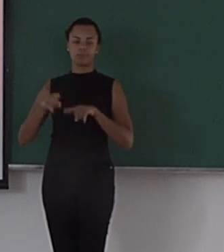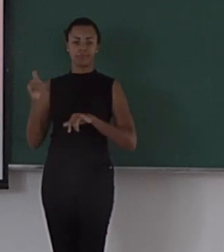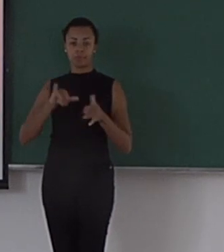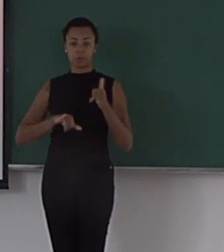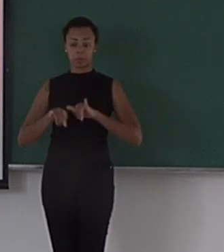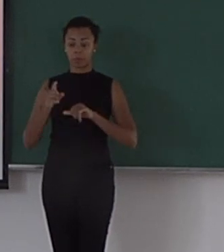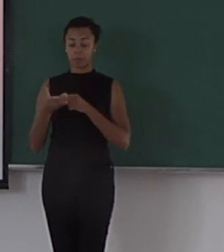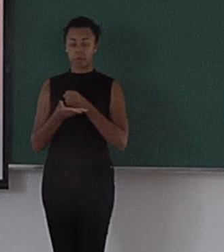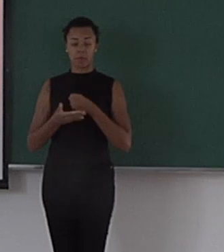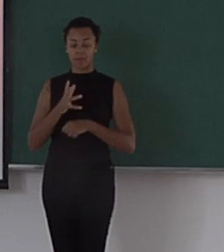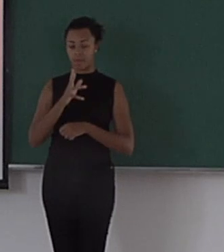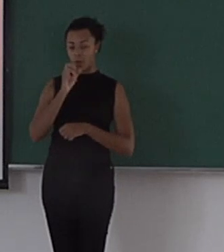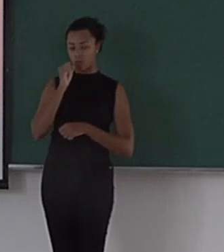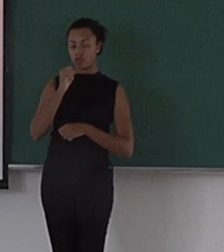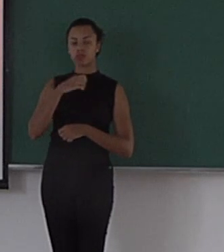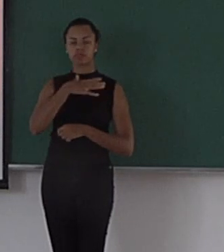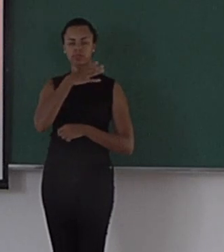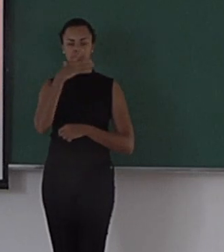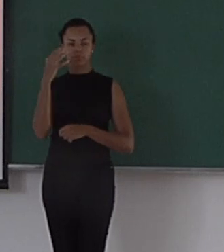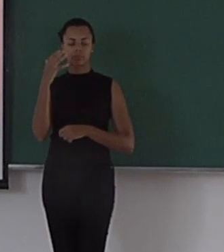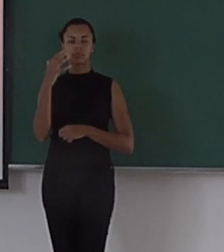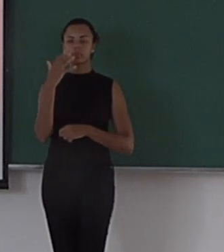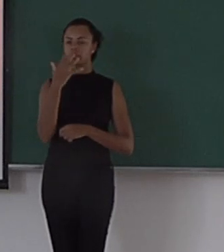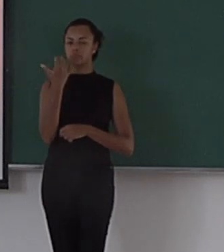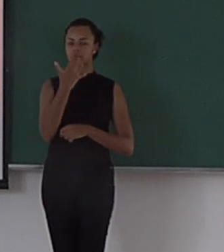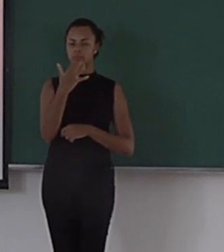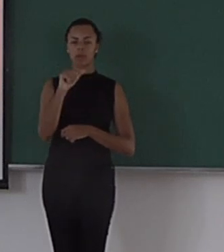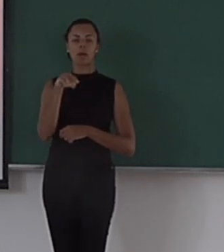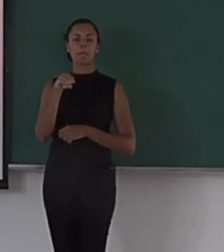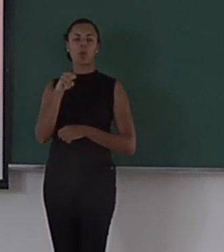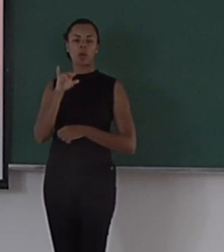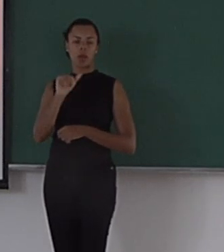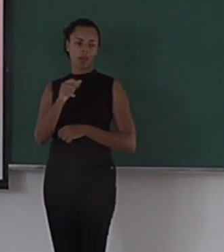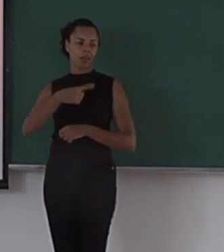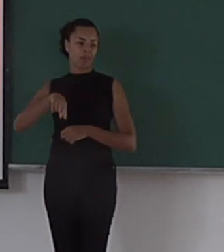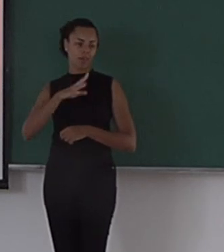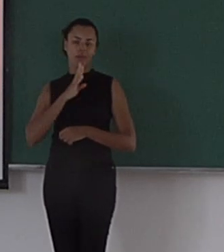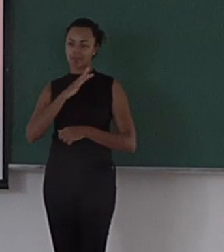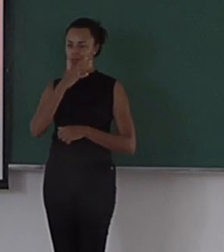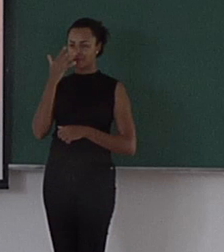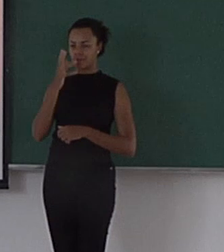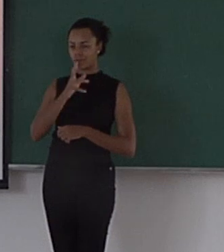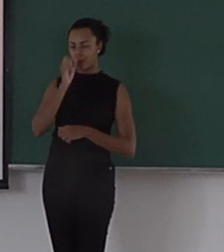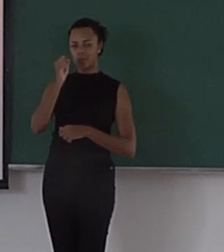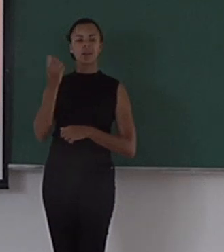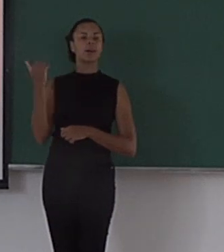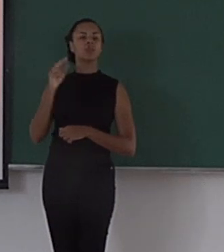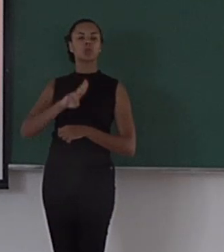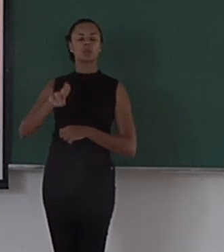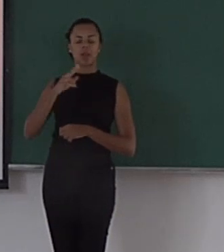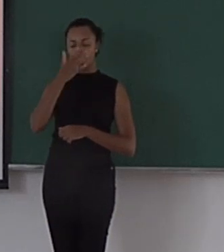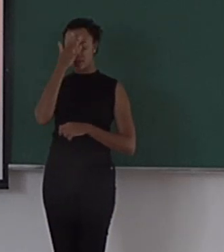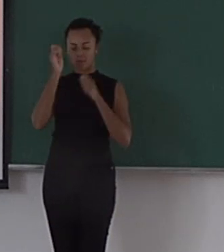muito forte, tem um odor muito, né, o amônio, todo mundo, né, lembra, usava até para despertar as pessoas, né,